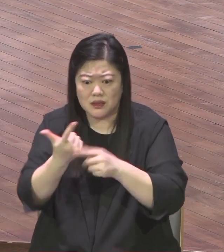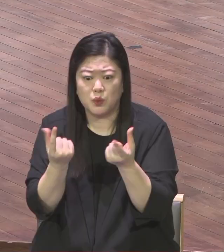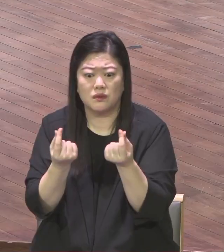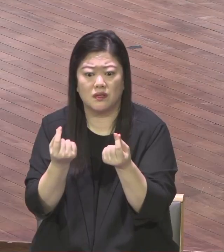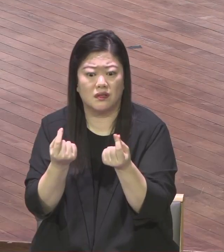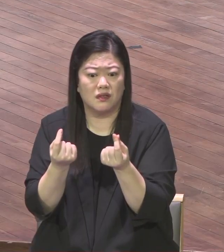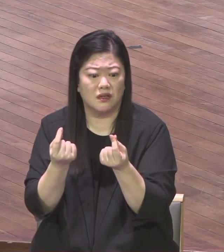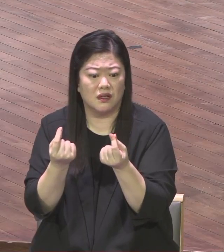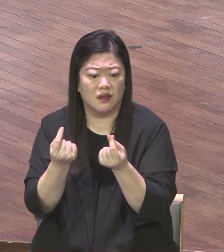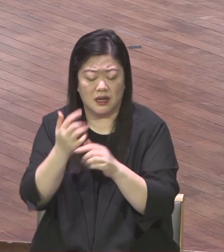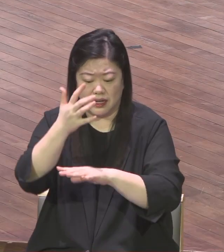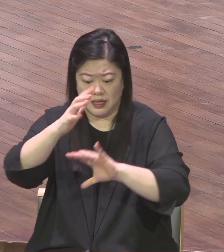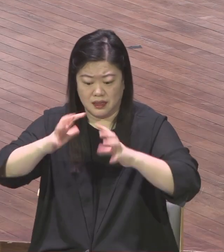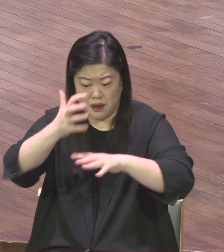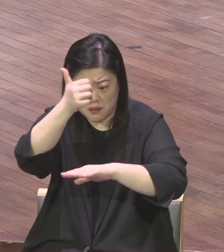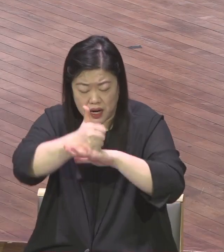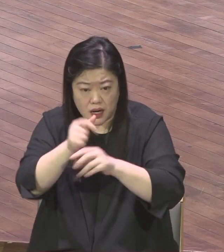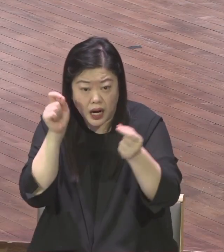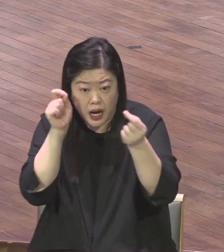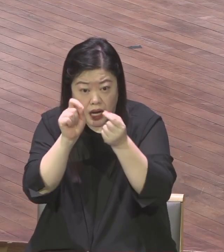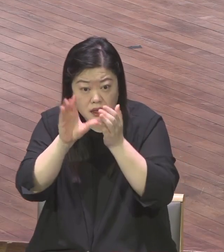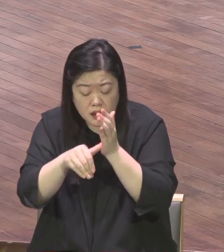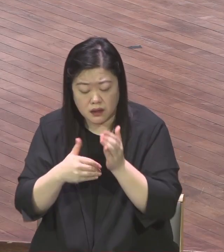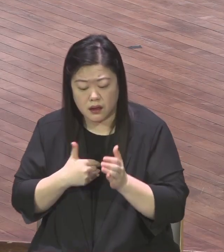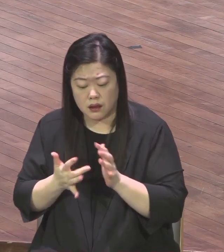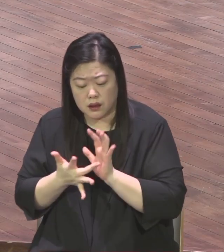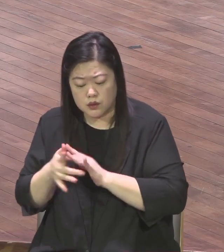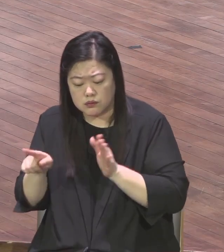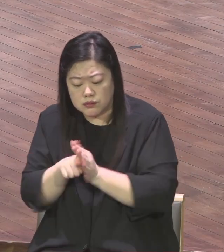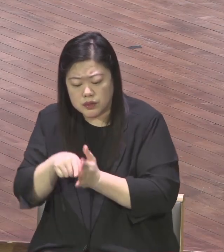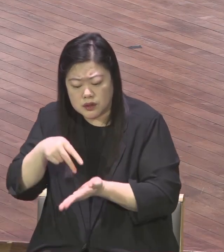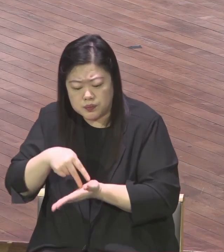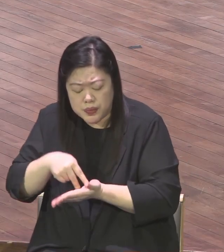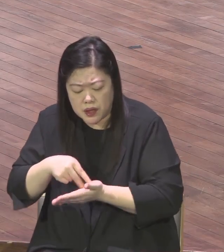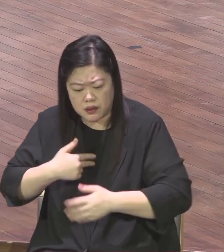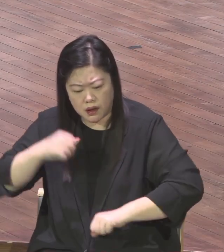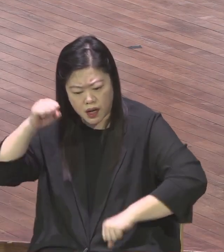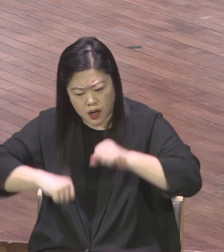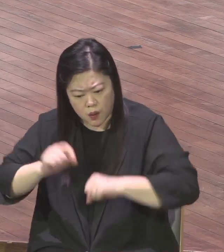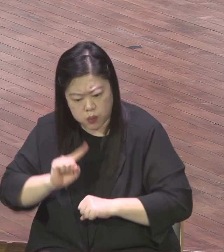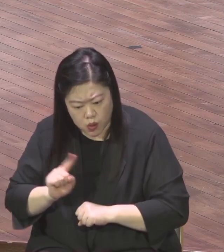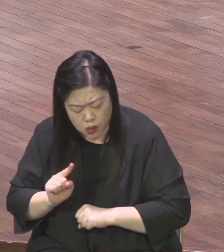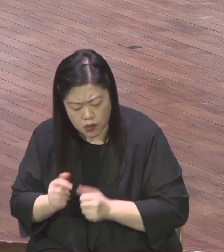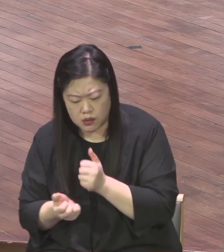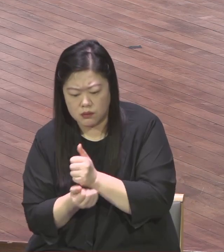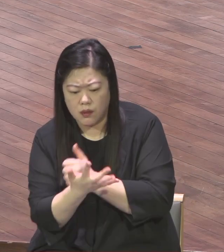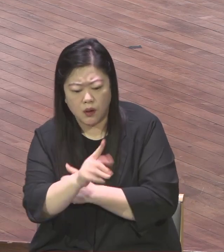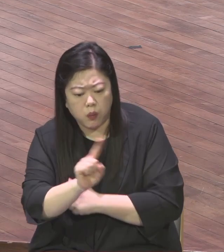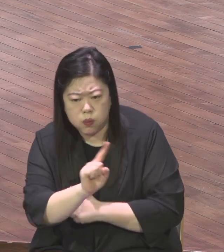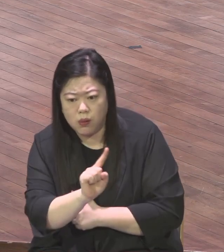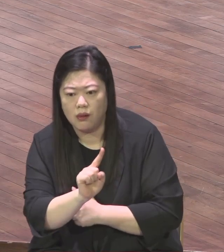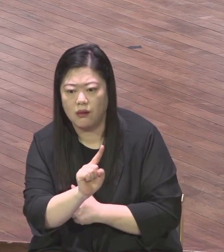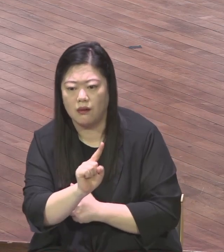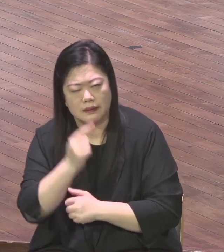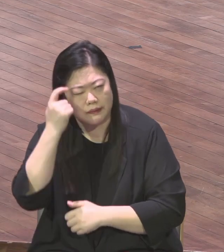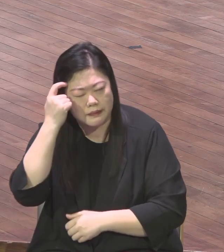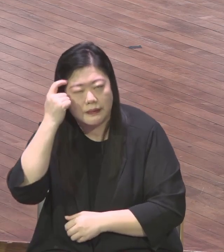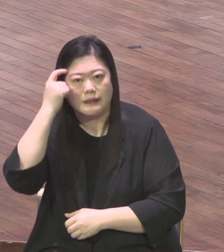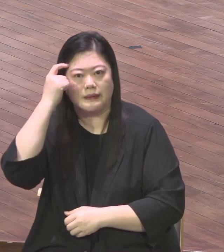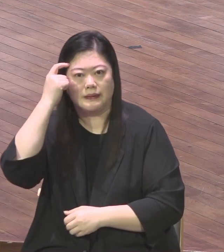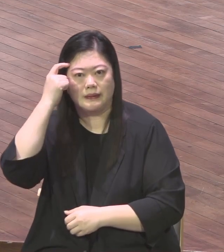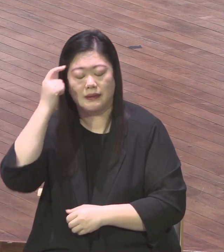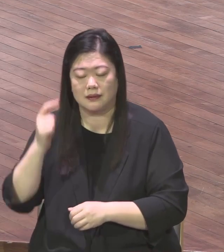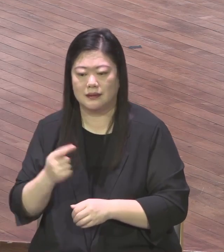남은 생에 어떻게 살아야 되는지 그 답을 얻고 영적 영향력을 삶 속에 입혀나가는 그리스도의